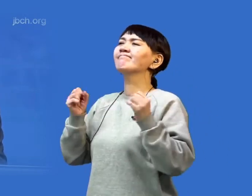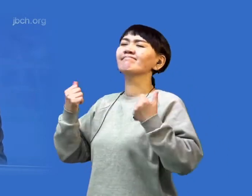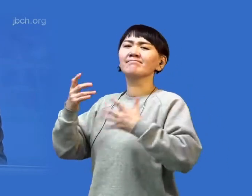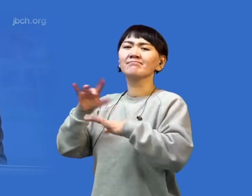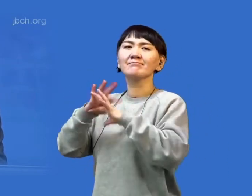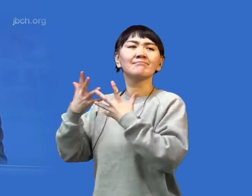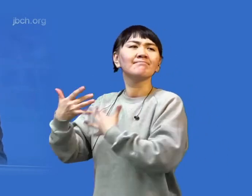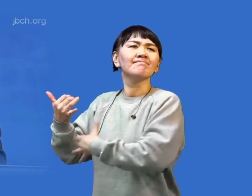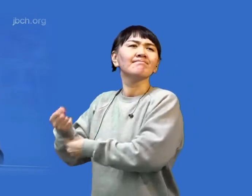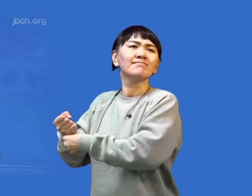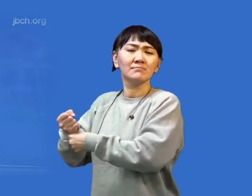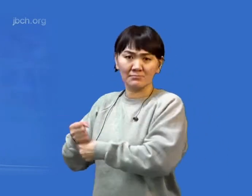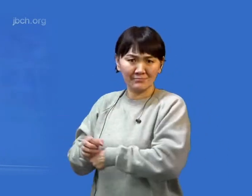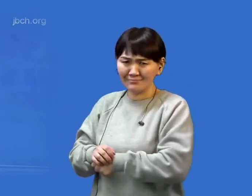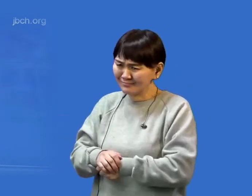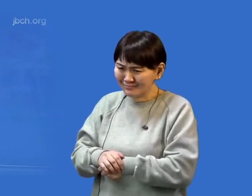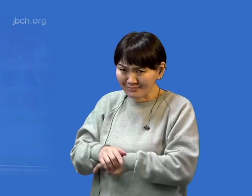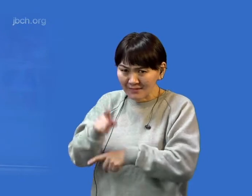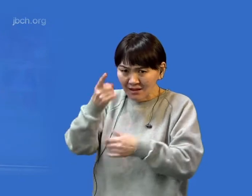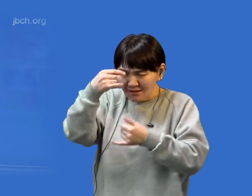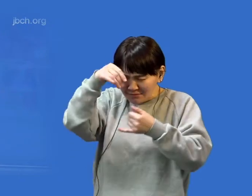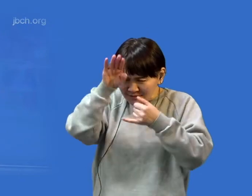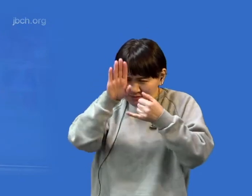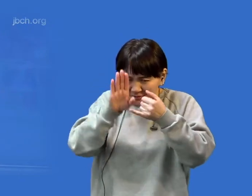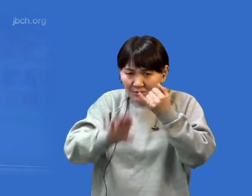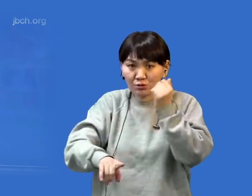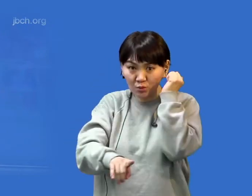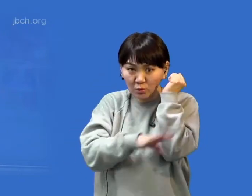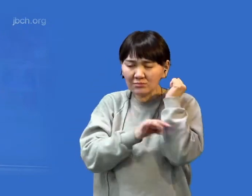Тэмээ эцсийн өдрүүдэд хэцүү цаг ирнэ. Хэцүү цаг ирнэ.